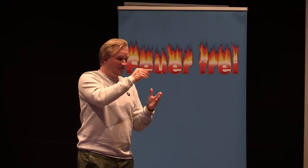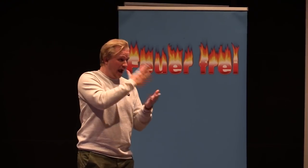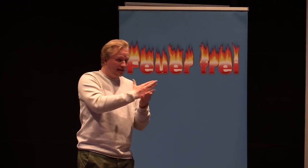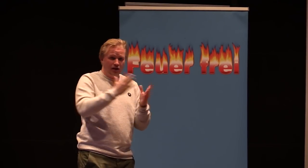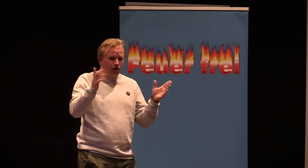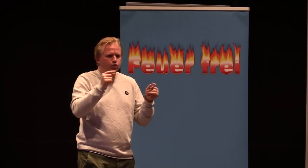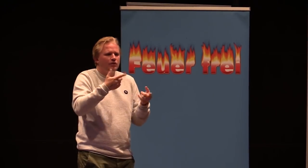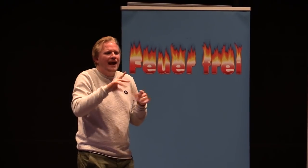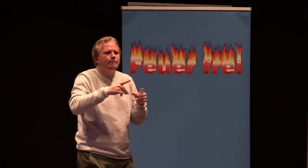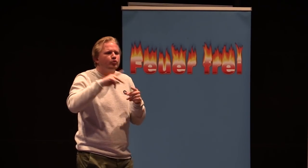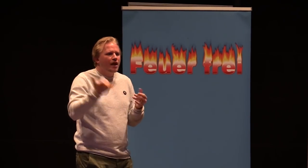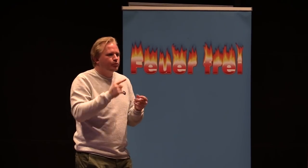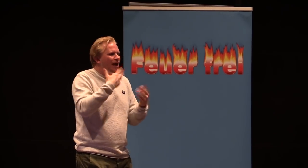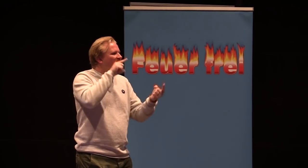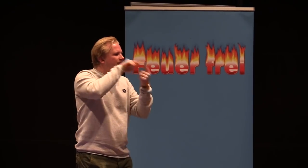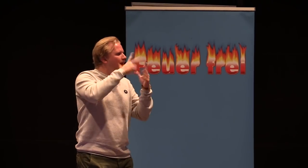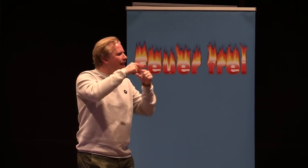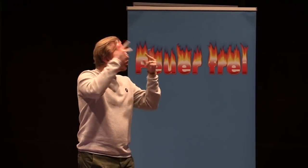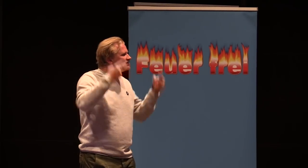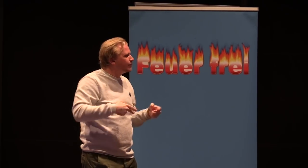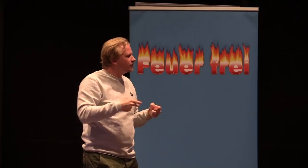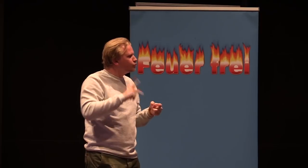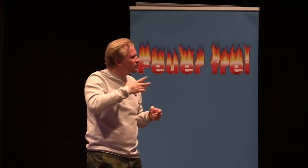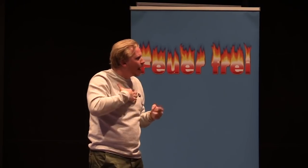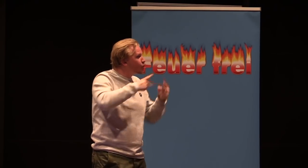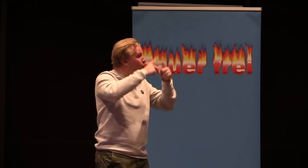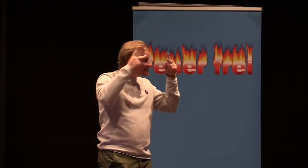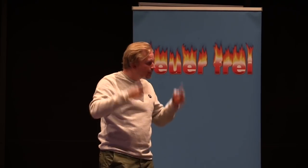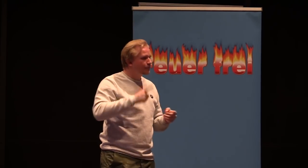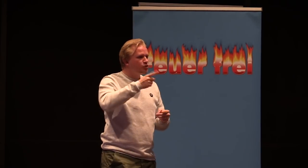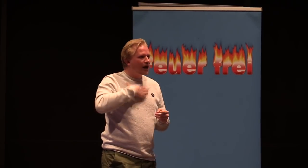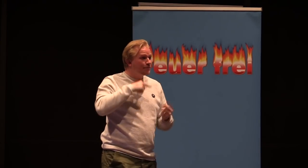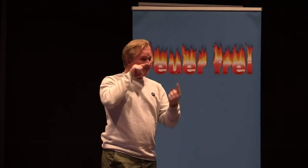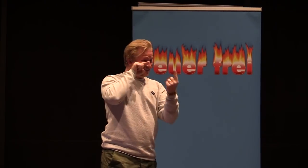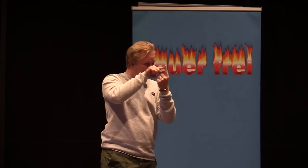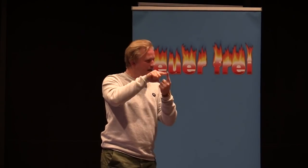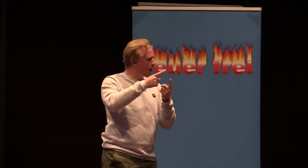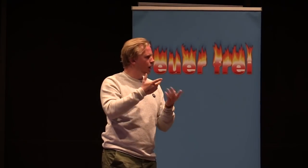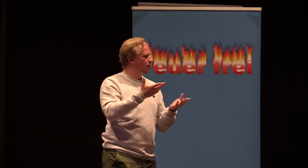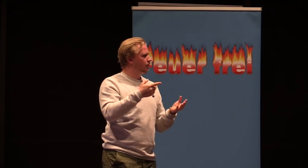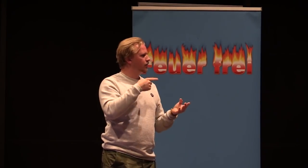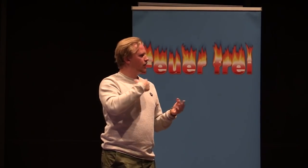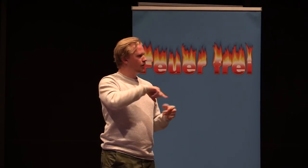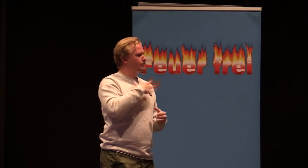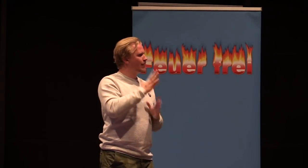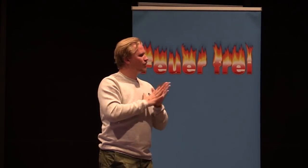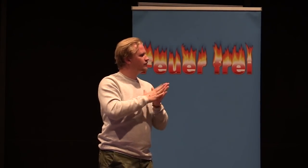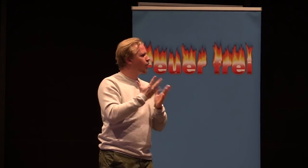wenn wir in Projekten denken oder in Projekten arbeiten mit Zielen und Konzepten, dass wir da auf diese Art und Weise